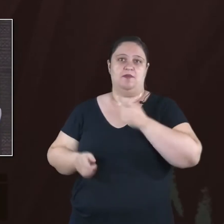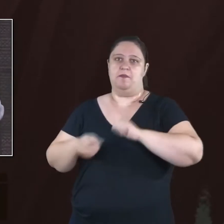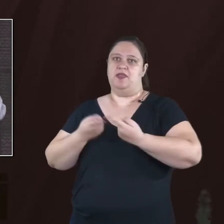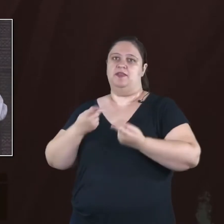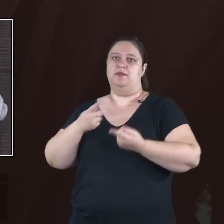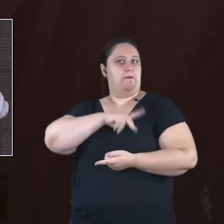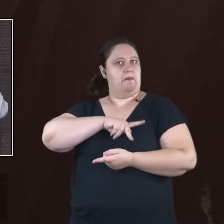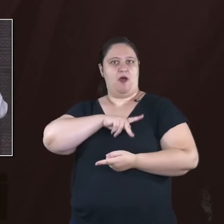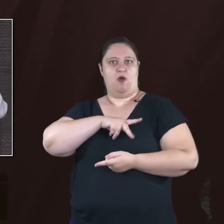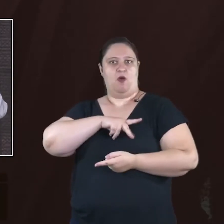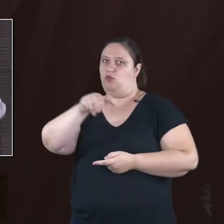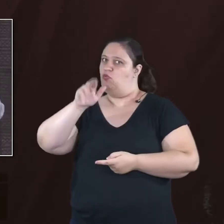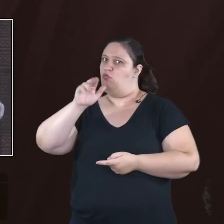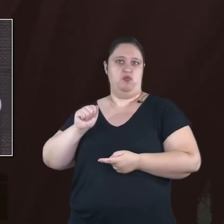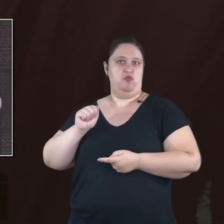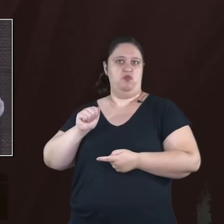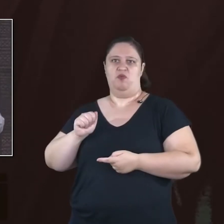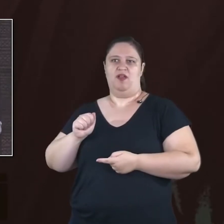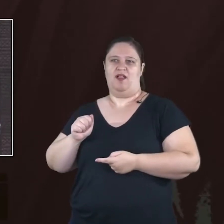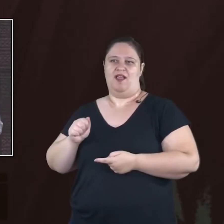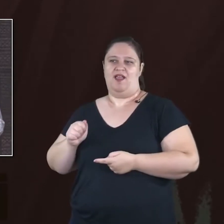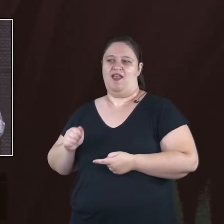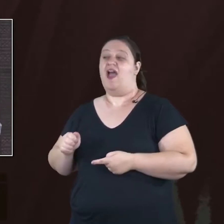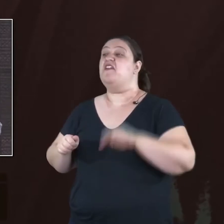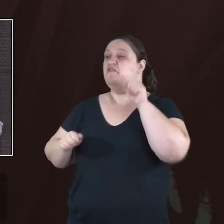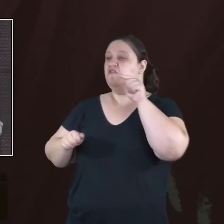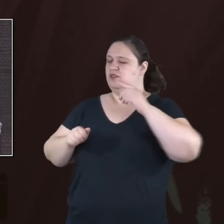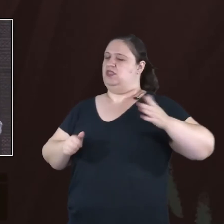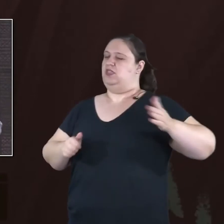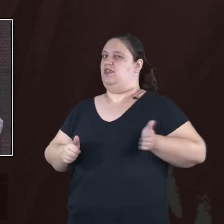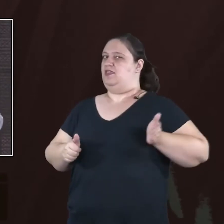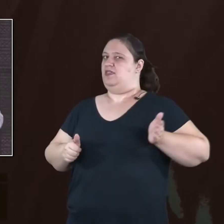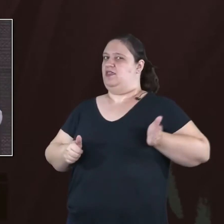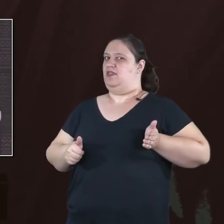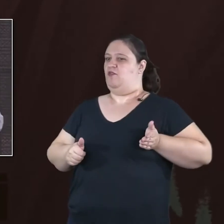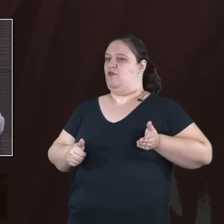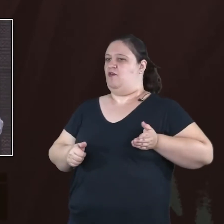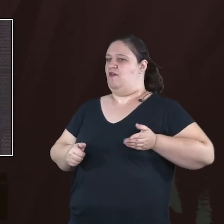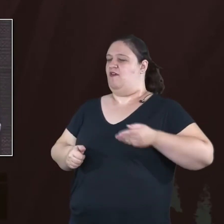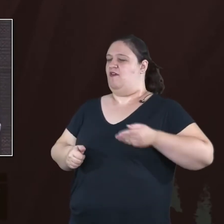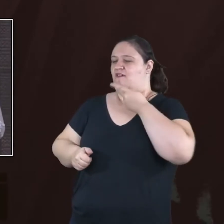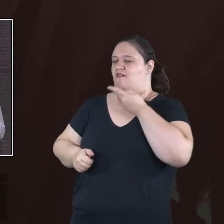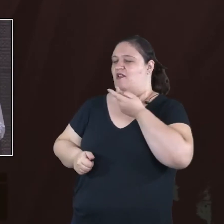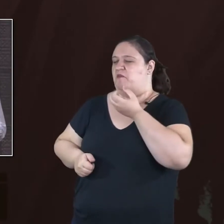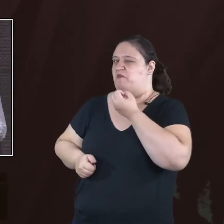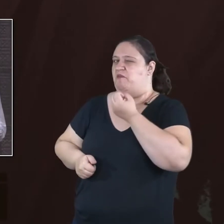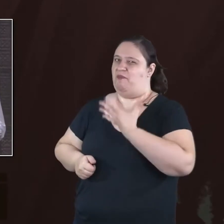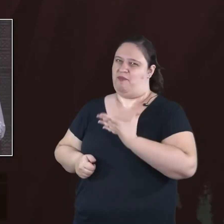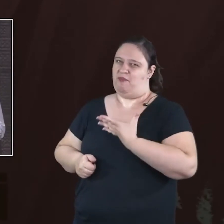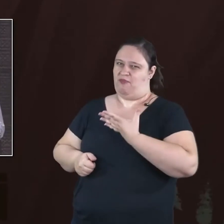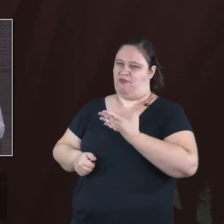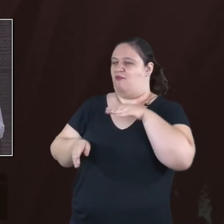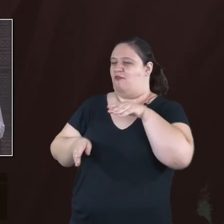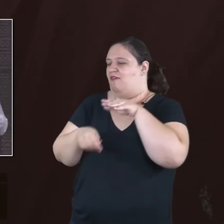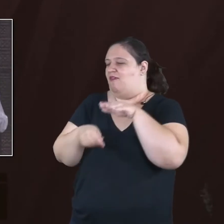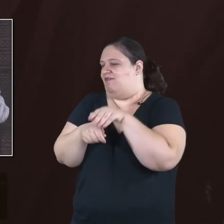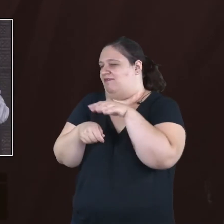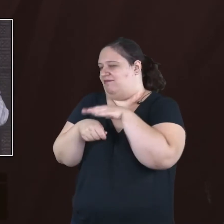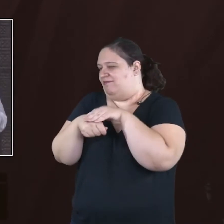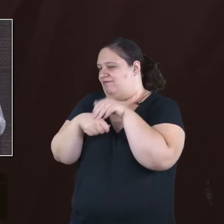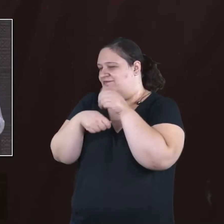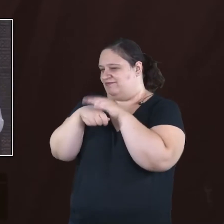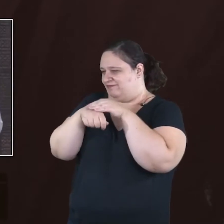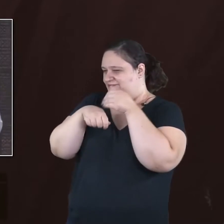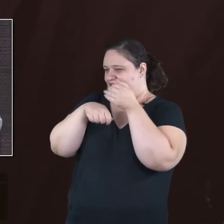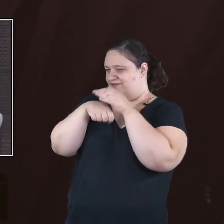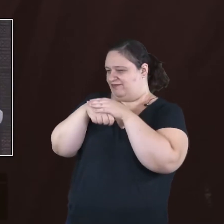Paulo nunca bajulou os mais ricos. Irmãos, nós temos que tomar cuidado com isso. Nós